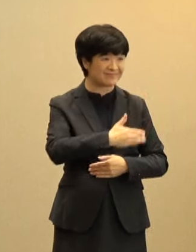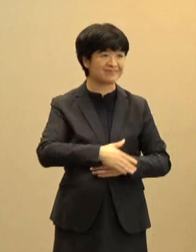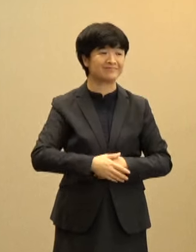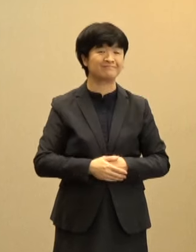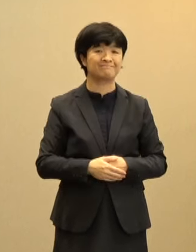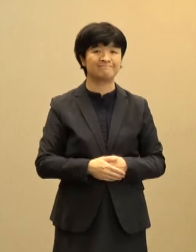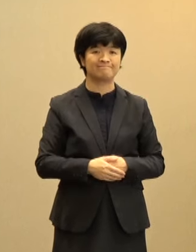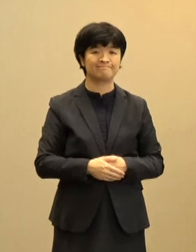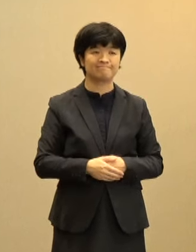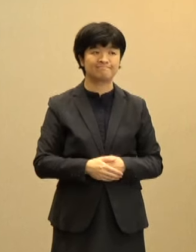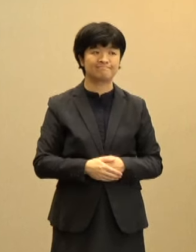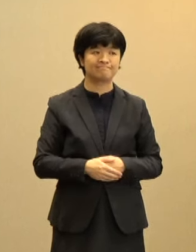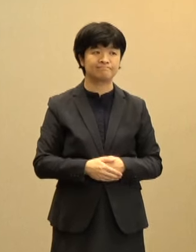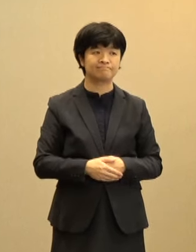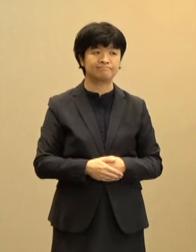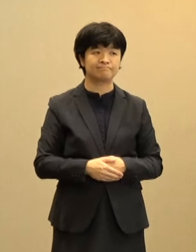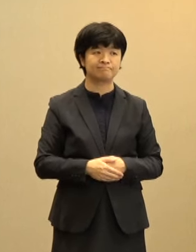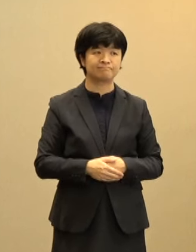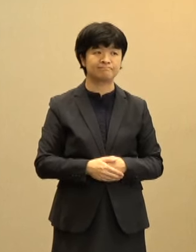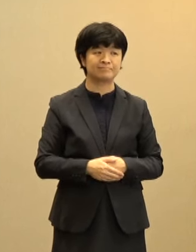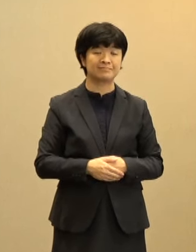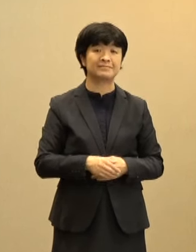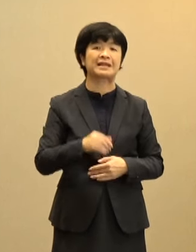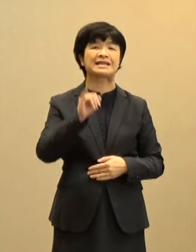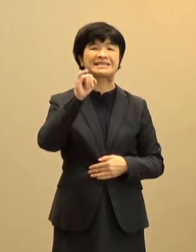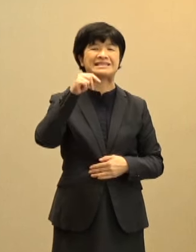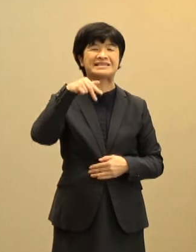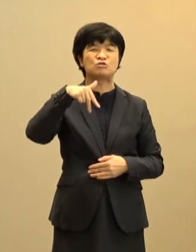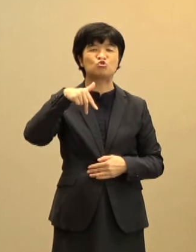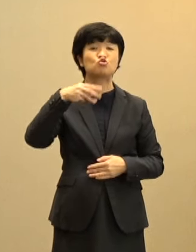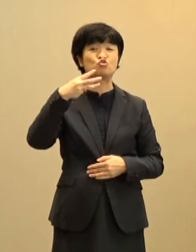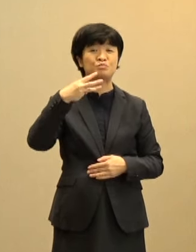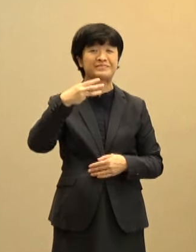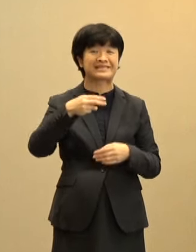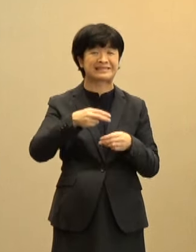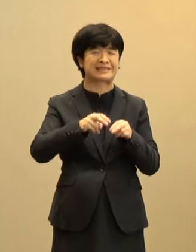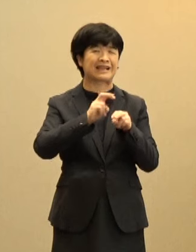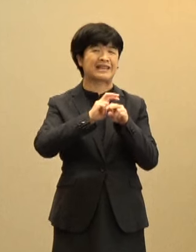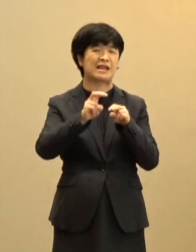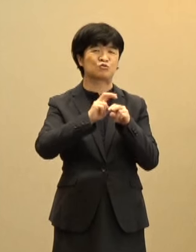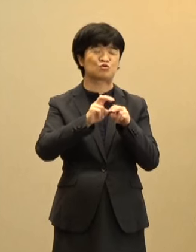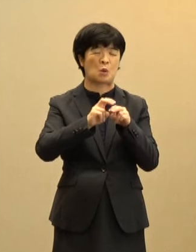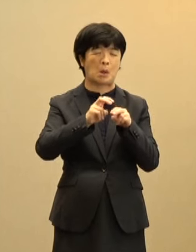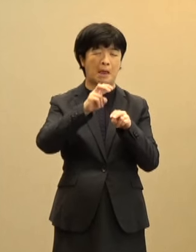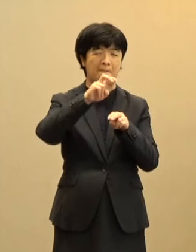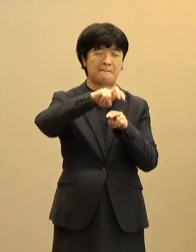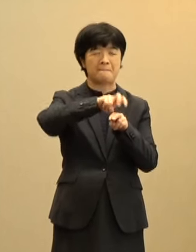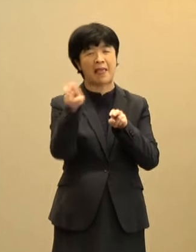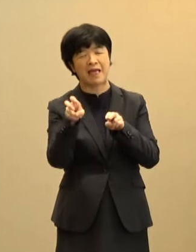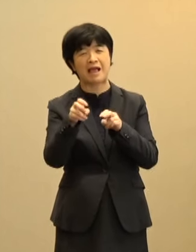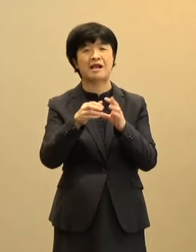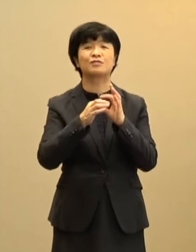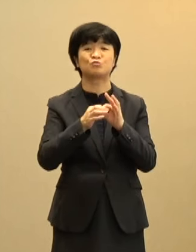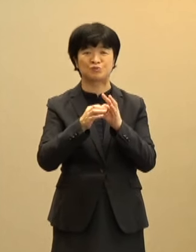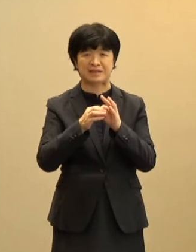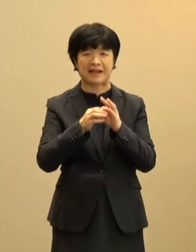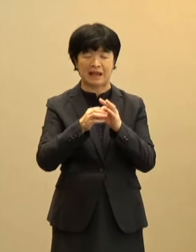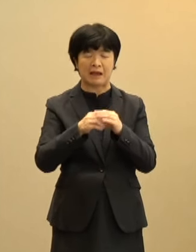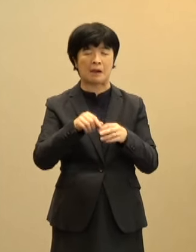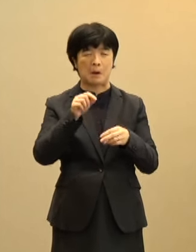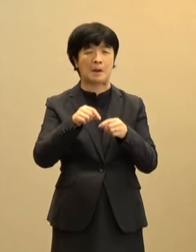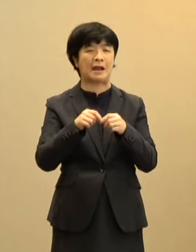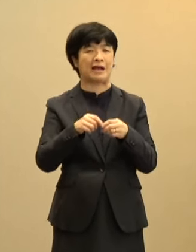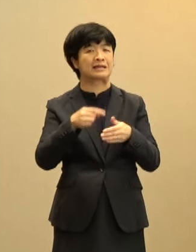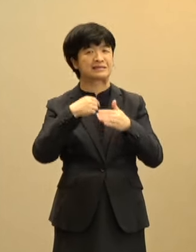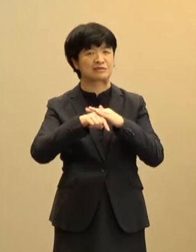ニューシームさん、いかがですか。いすみ鉄道の脱線事故について伺いたいと思います。枕木の腐食が原因ということで、過去にも同様の